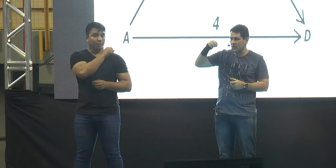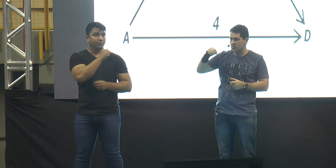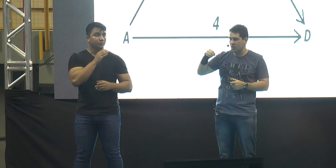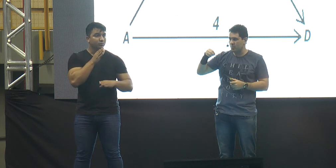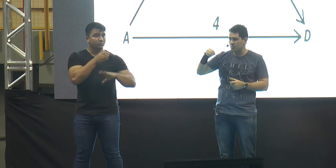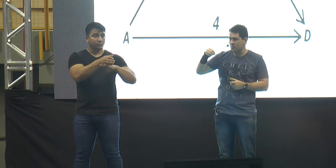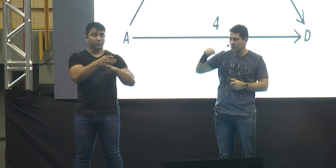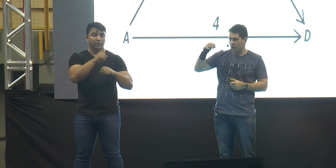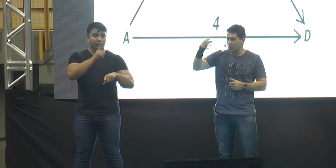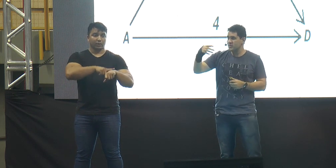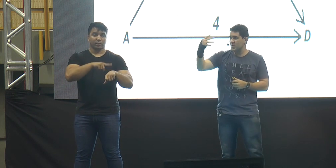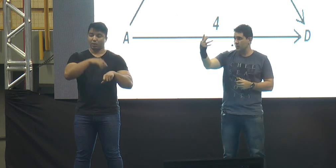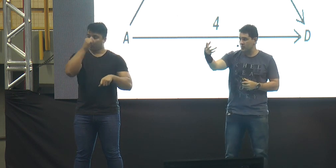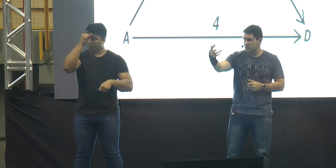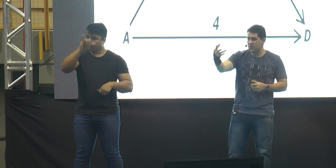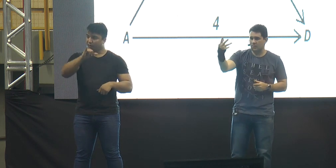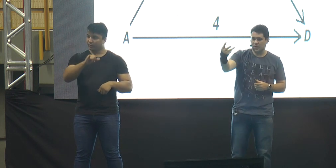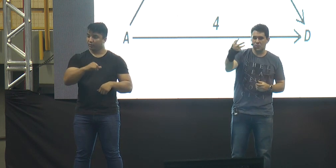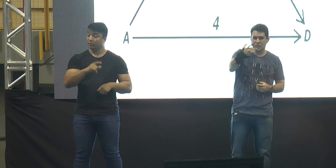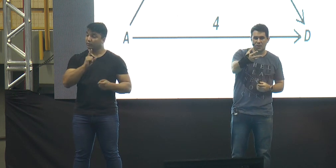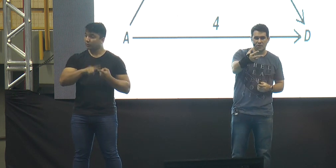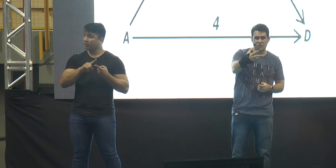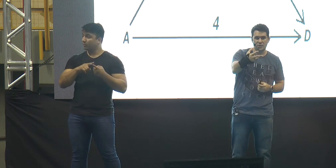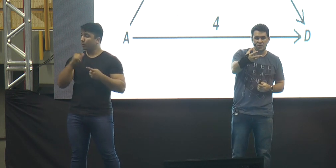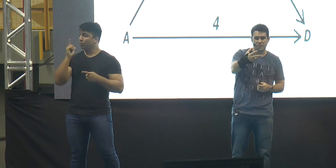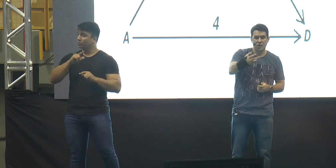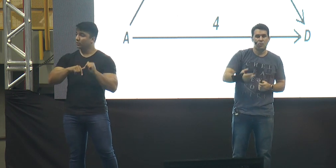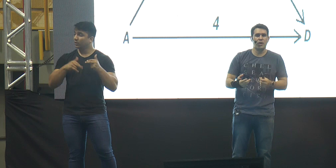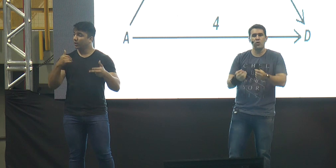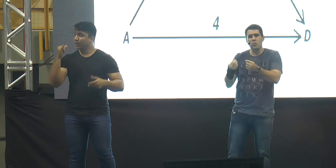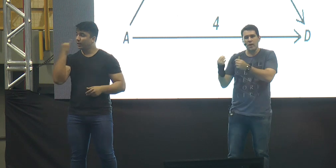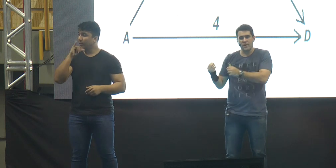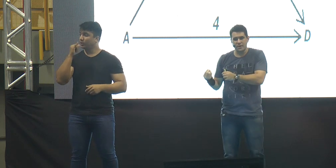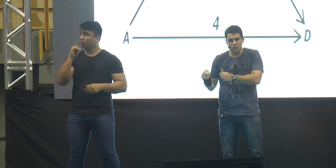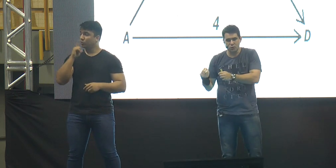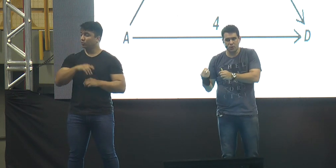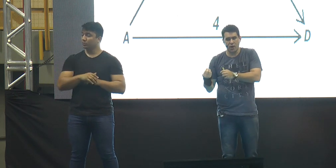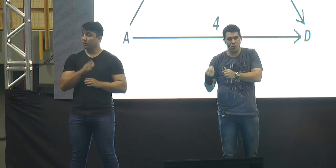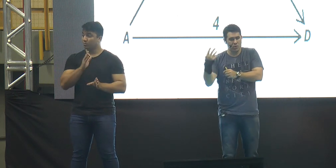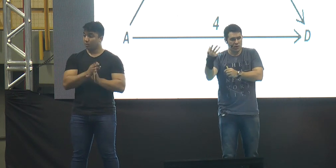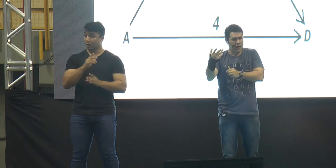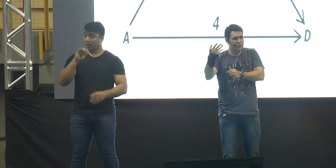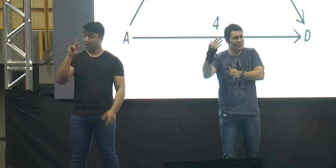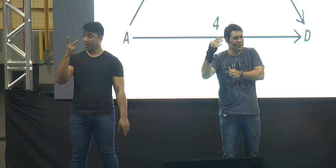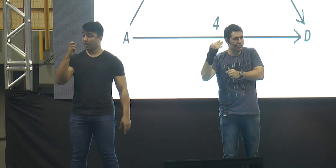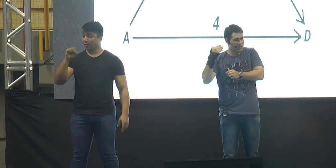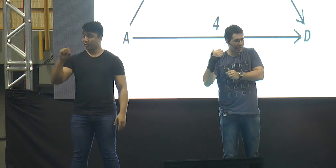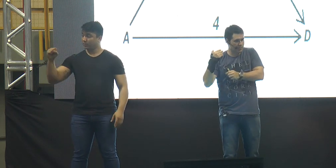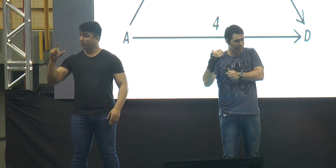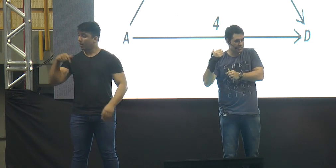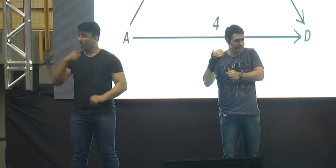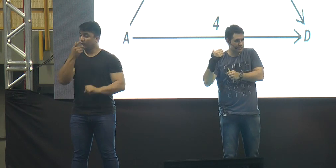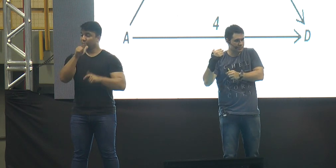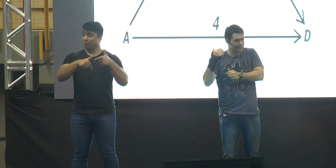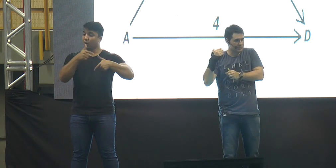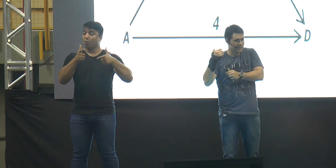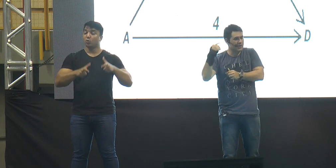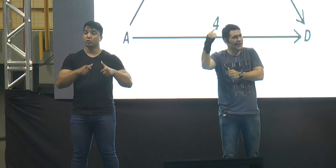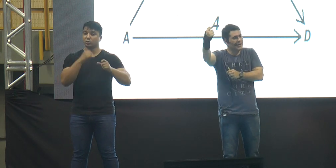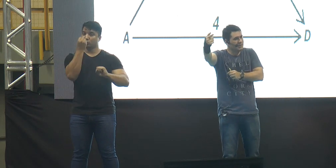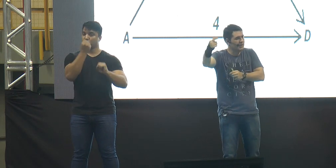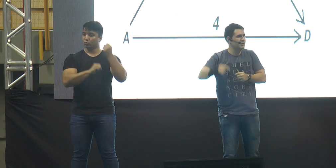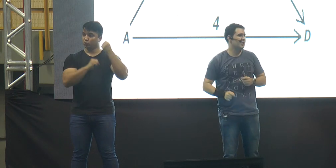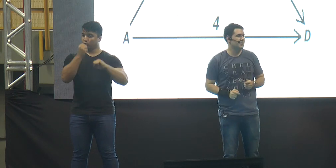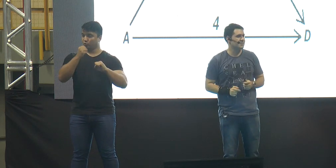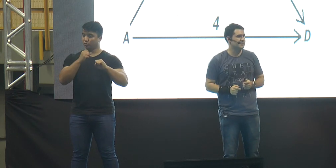a quantidade de tempo. E conseguir produzir a mesma quantidade de energia. Porque como o RES era um industrial, reduzindo o tempo,